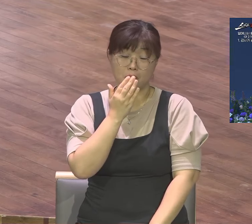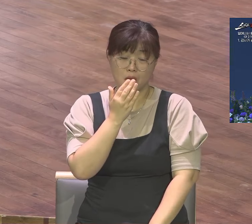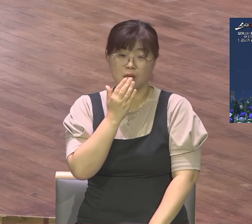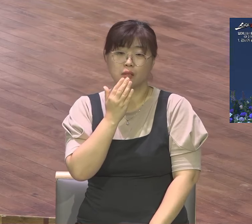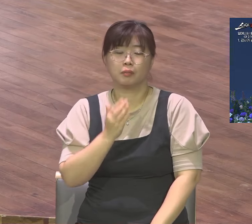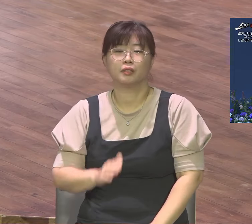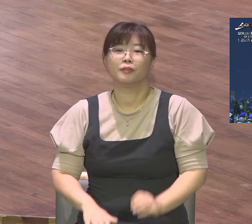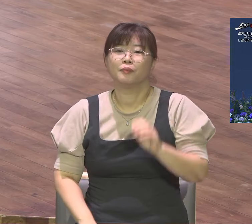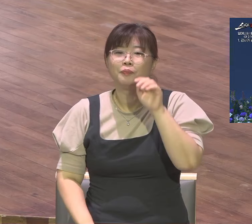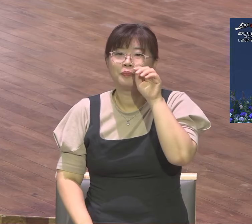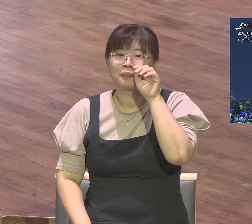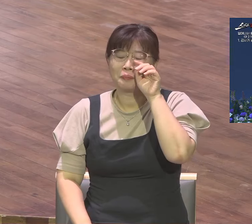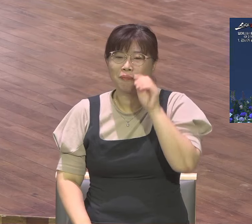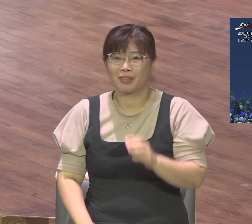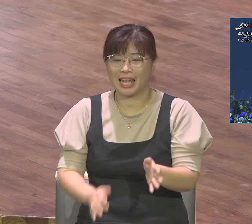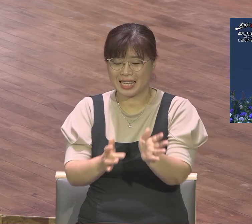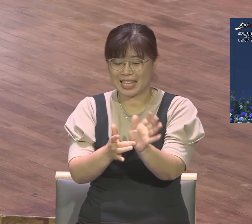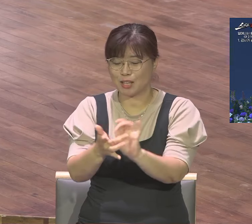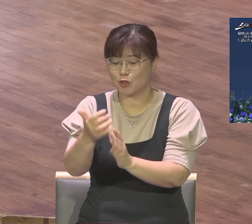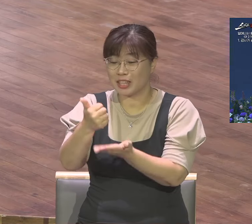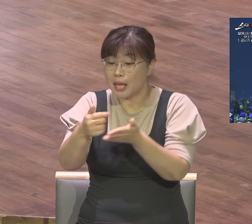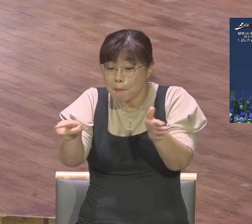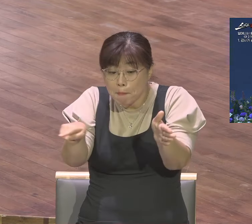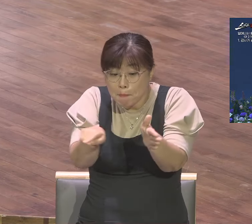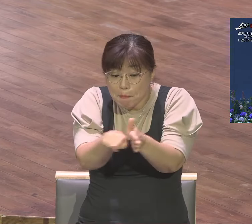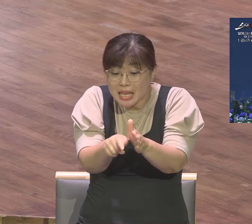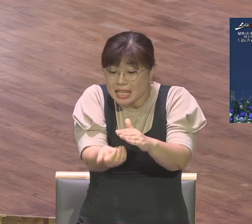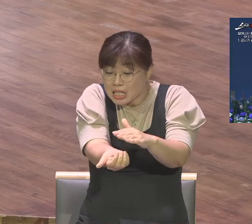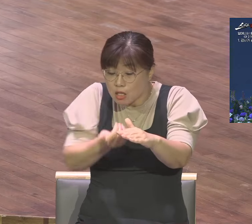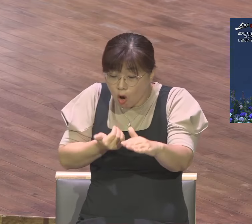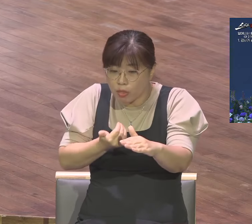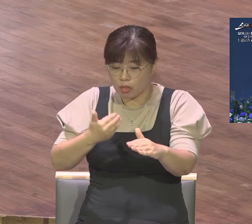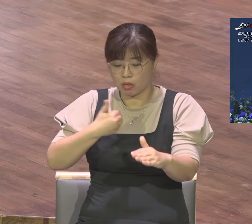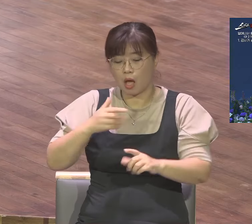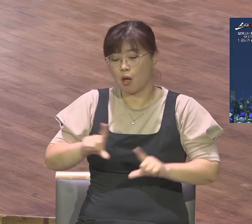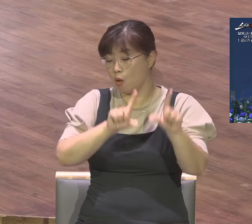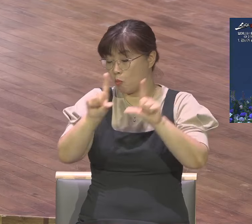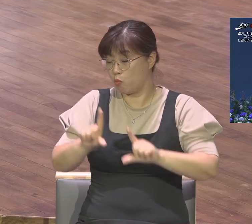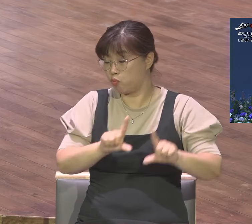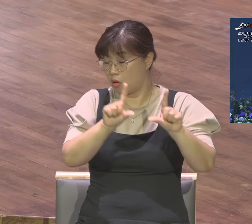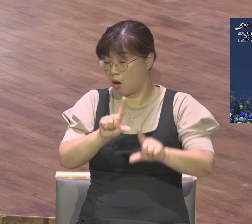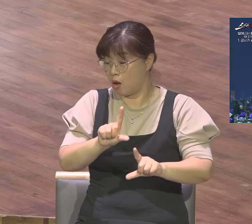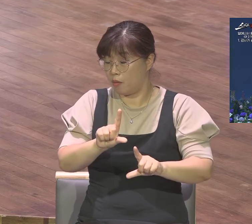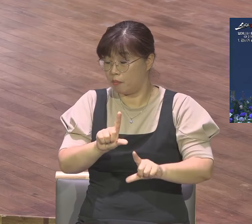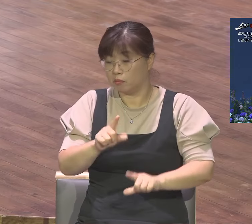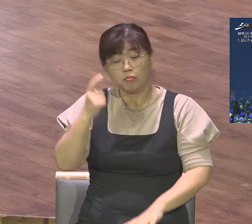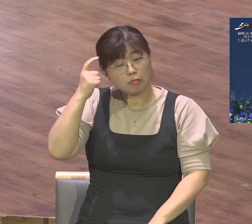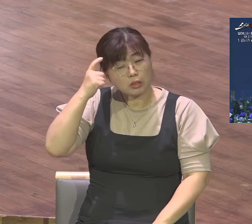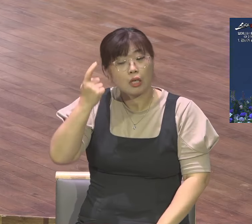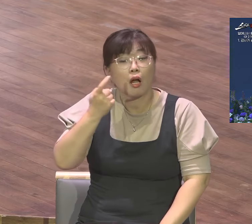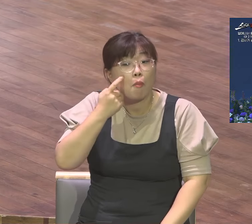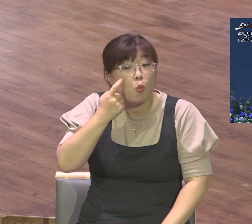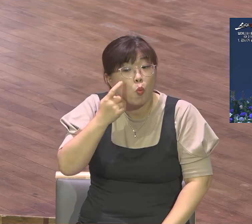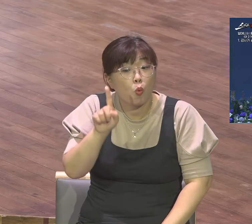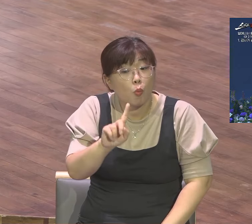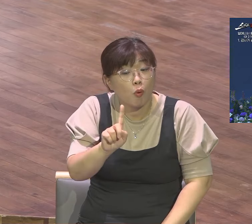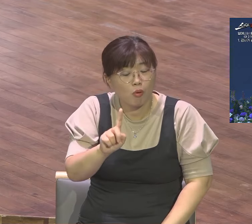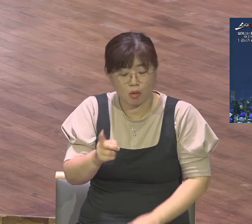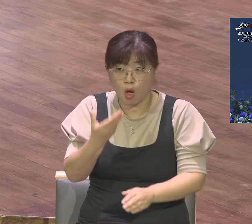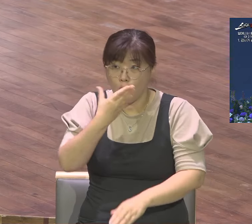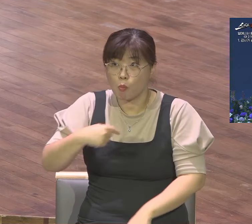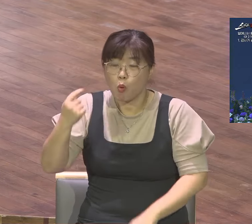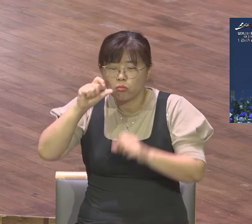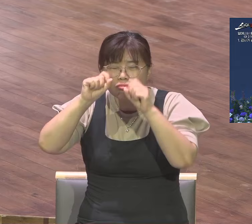주님 만나기 전에 우리 인생이 차가운 결과 같았잖아요. 여러분이 구원받기 전에 여러분이 복음 깨닫기